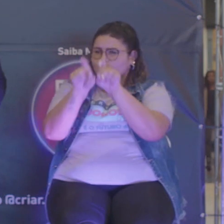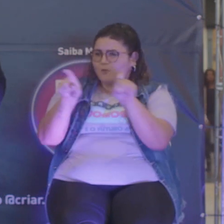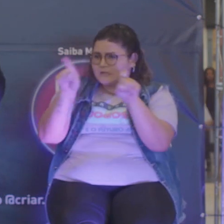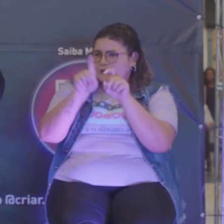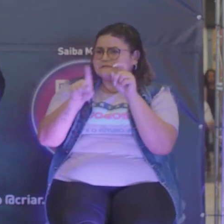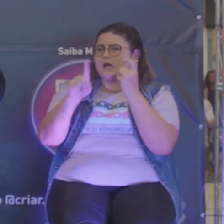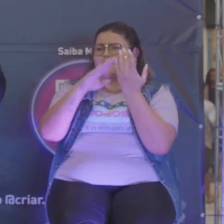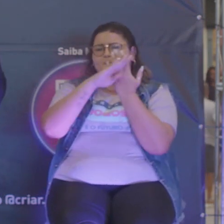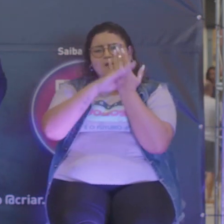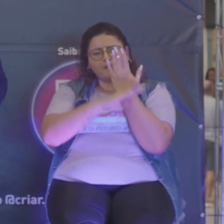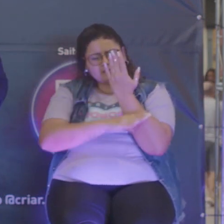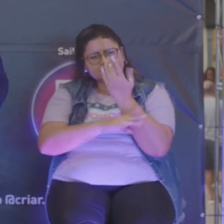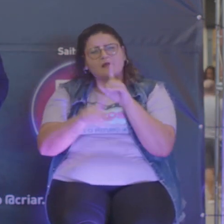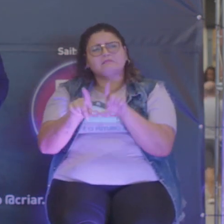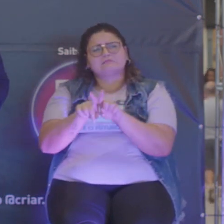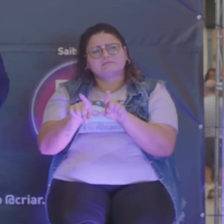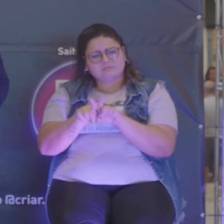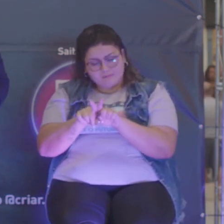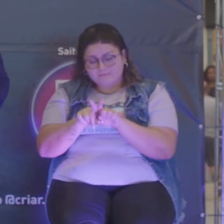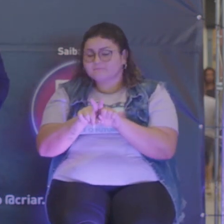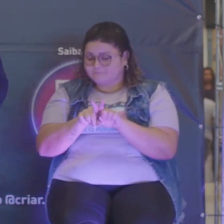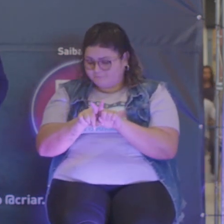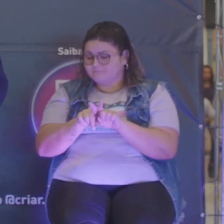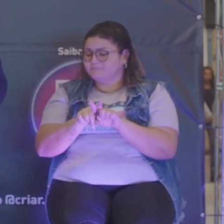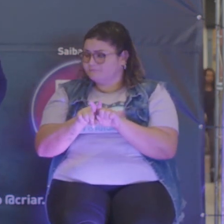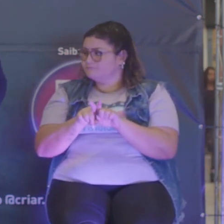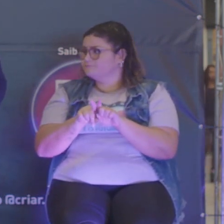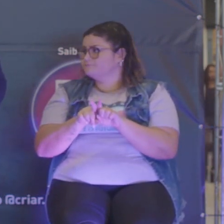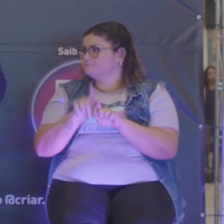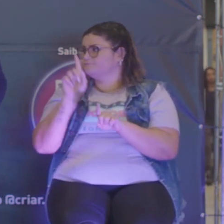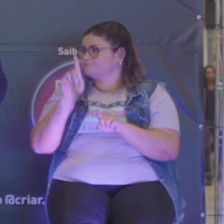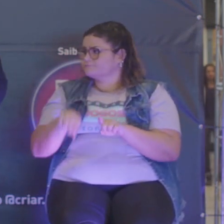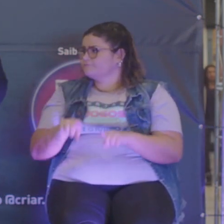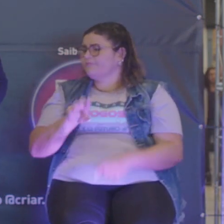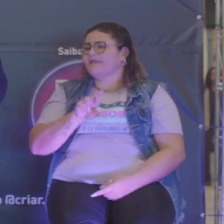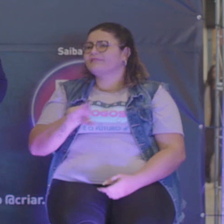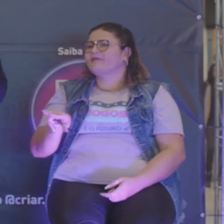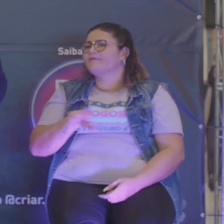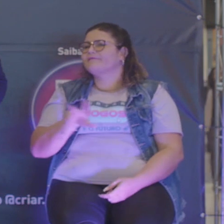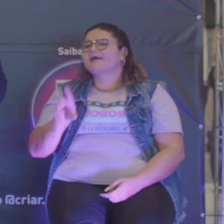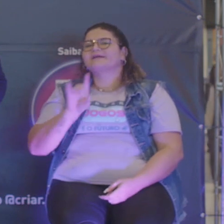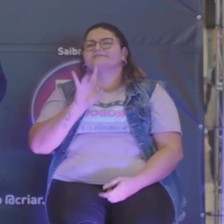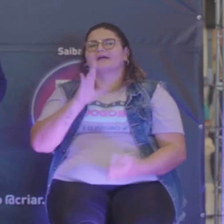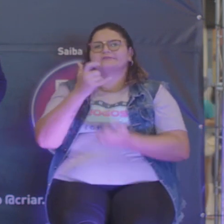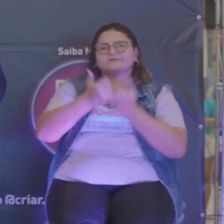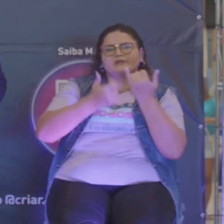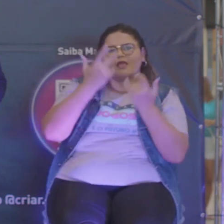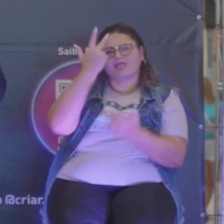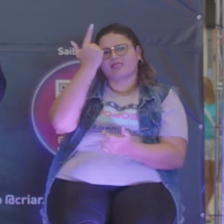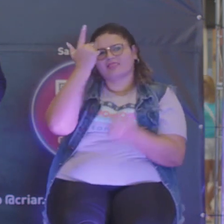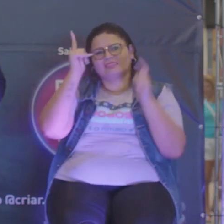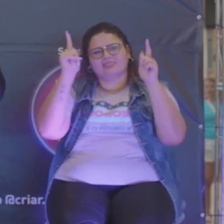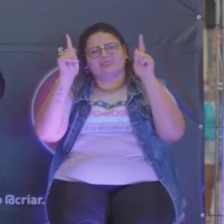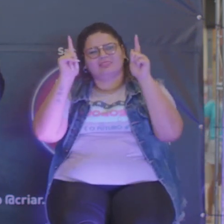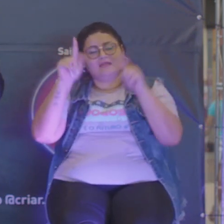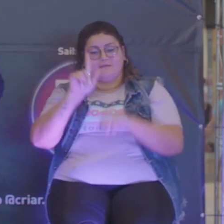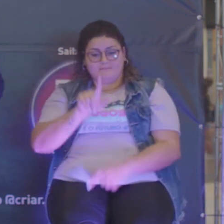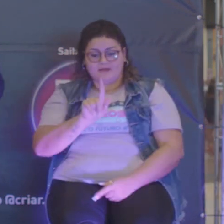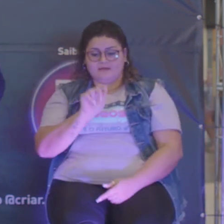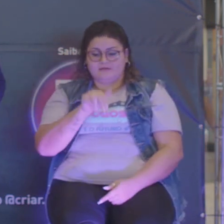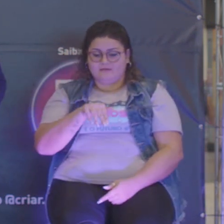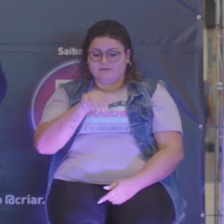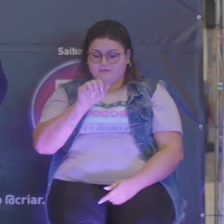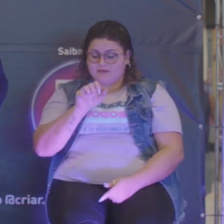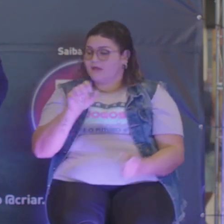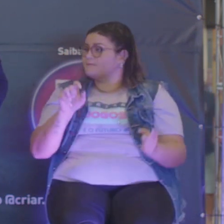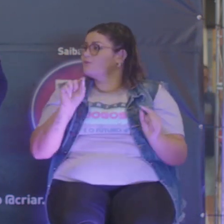Pode sim pensar em programar um jogo, por que não, né? Acho que a gente, não somente jogos de entretenimento, mas, por exemplo, no Game Jam que está rolando